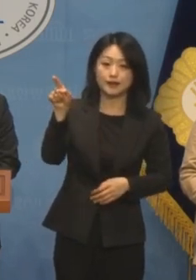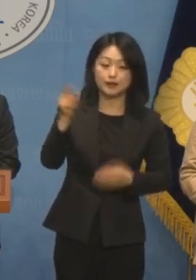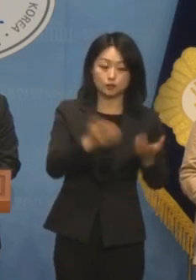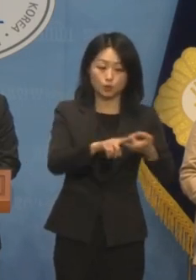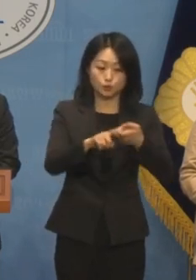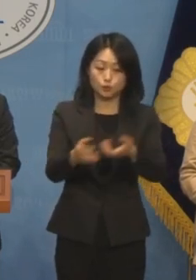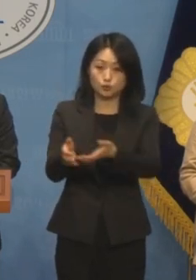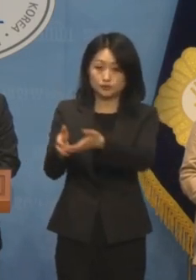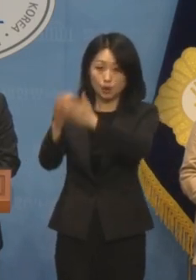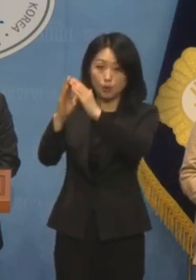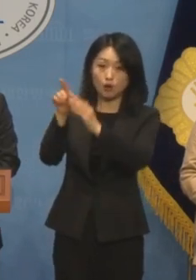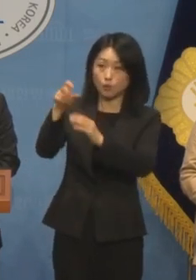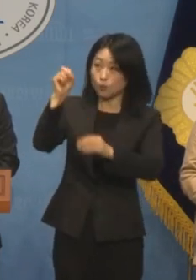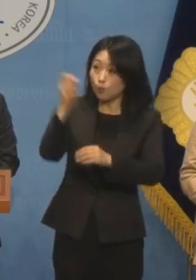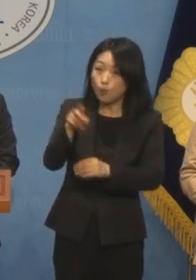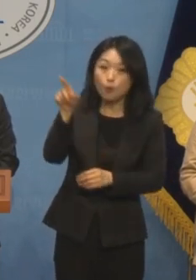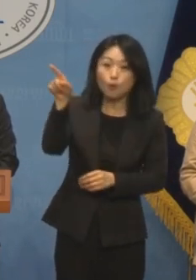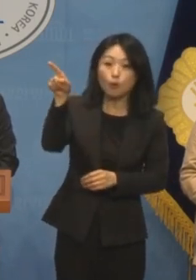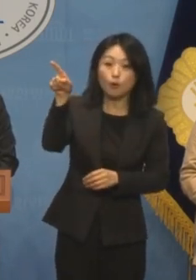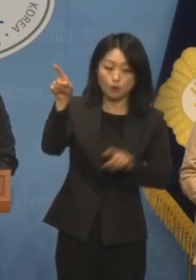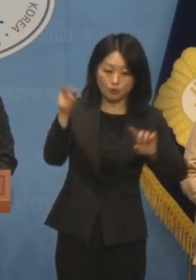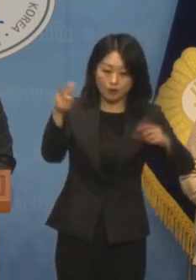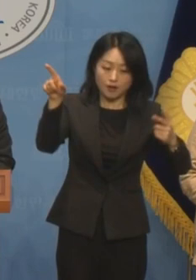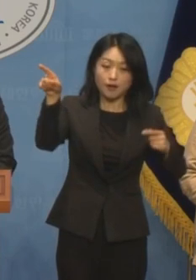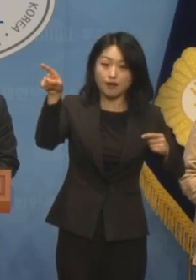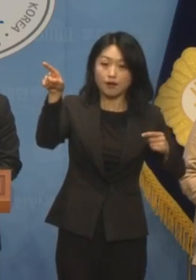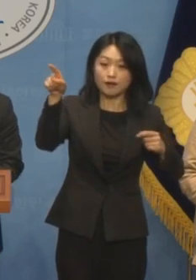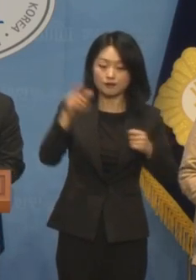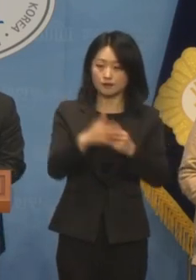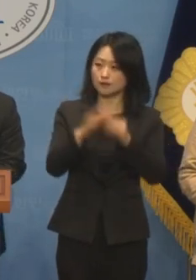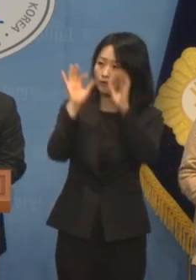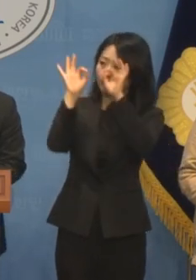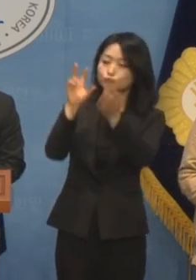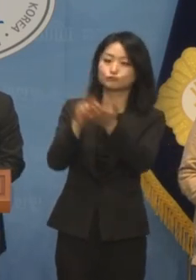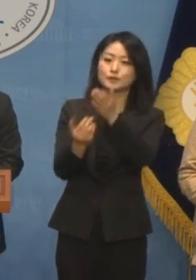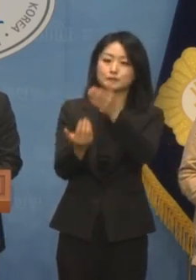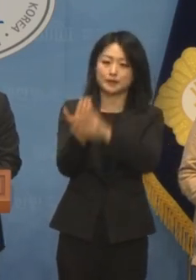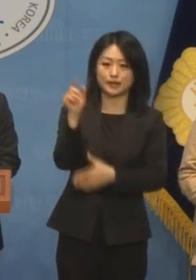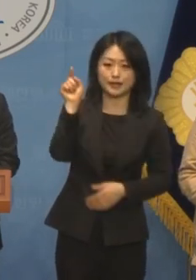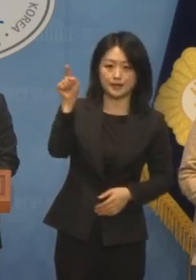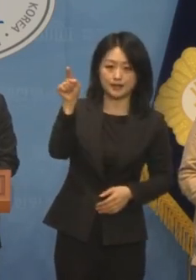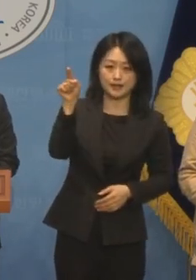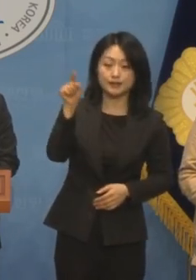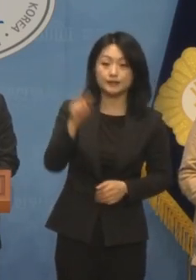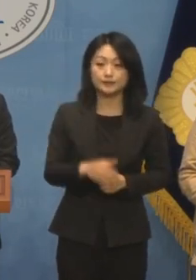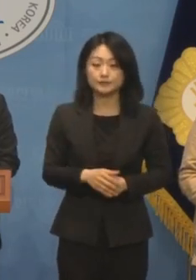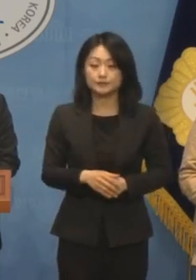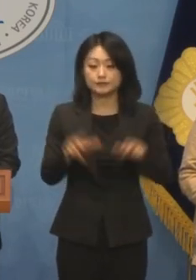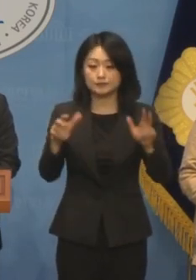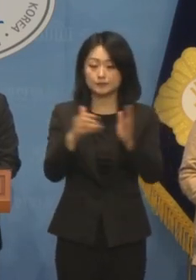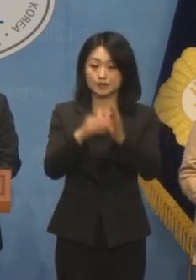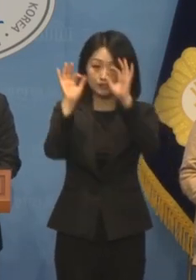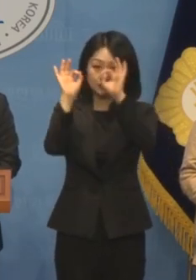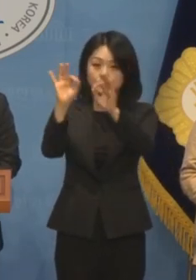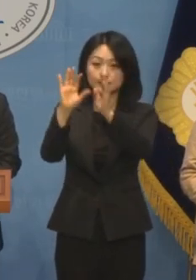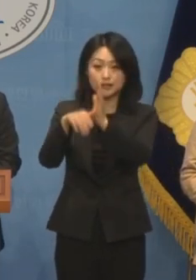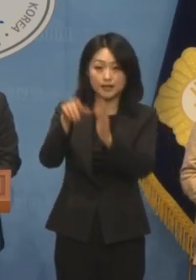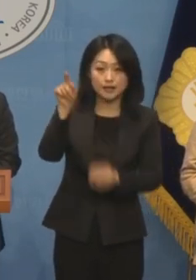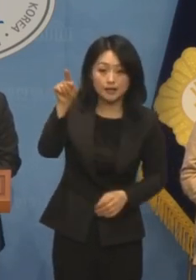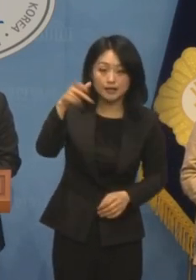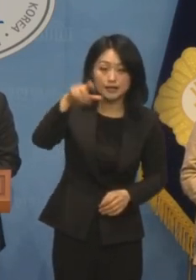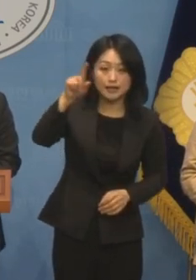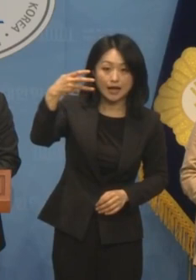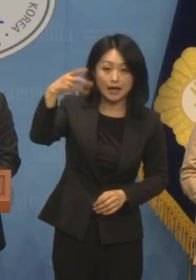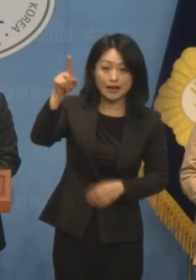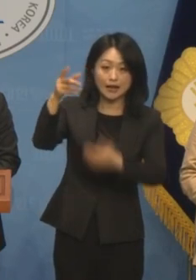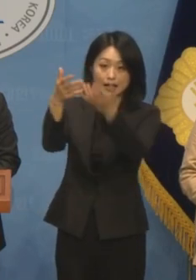설립 움직임 등 이런 모습들은 우리의 눈살을 찌푸리게 만듭니다. 지금까지 지켜본 바에 의하면